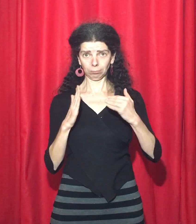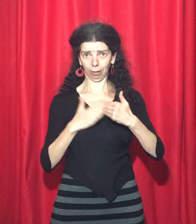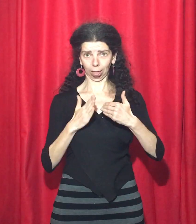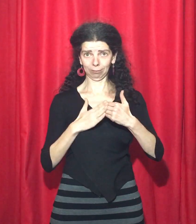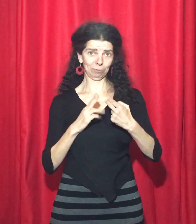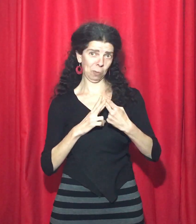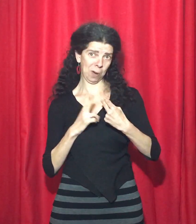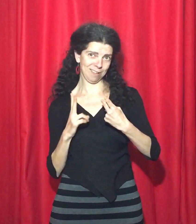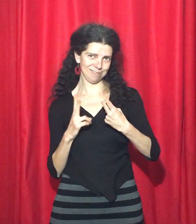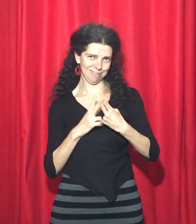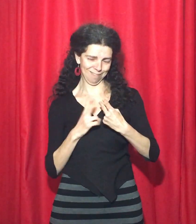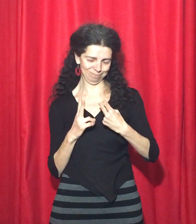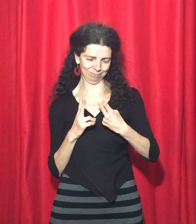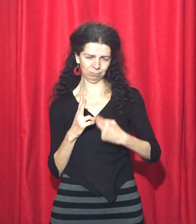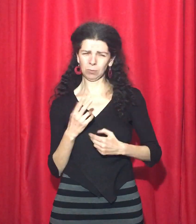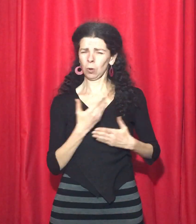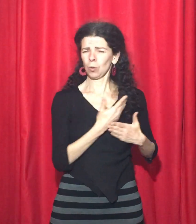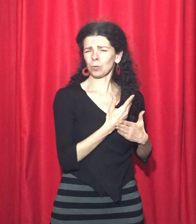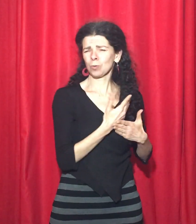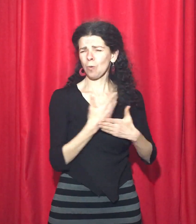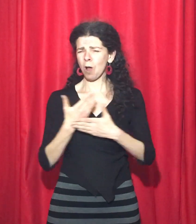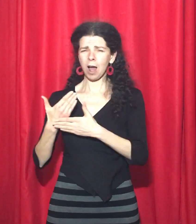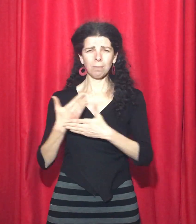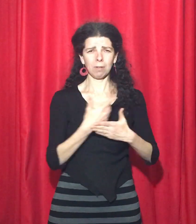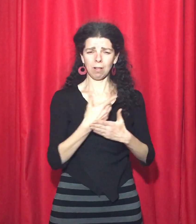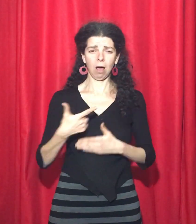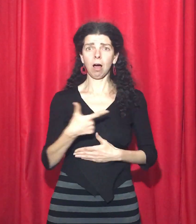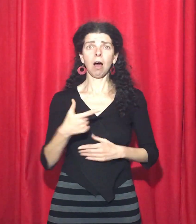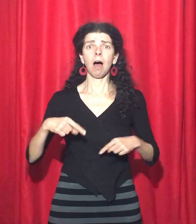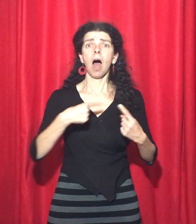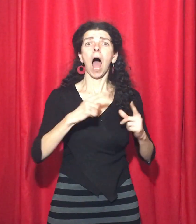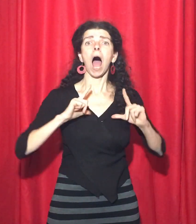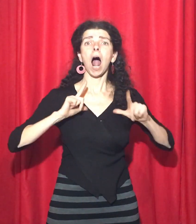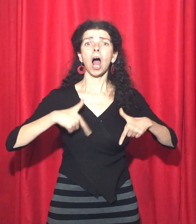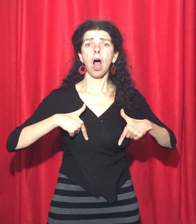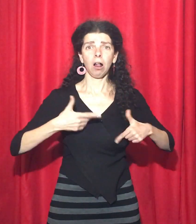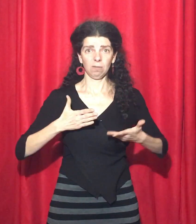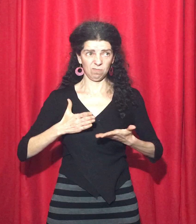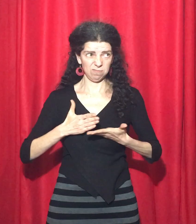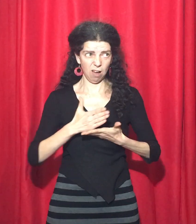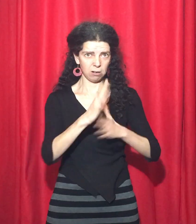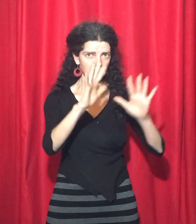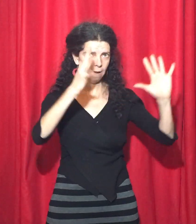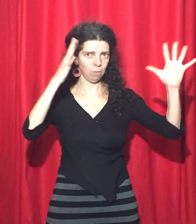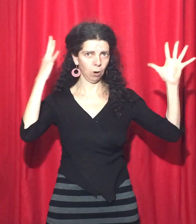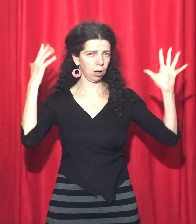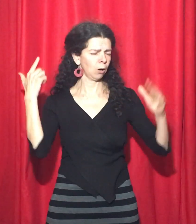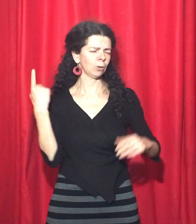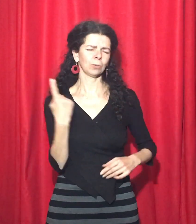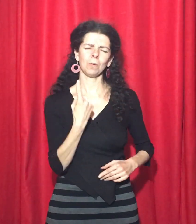Jules et Julie étaient voisins. Chaque matin, ils traversaient la forêt pour aller à l'école.